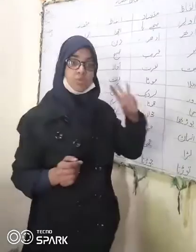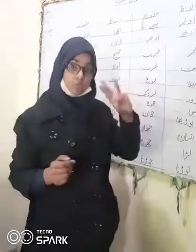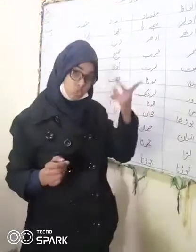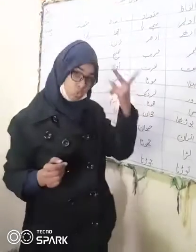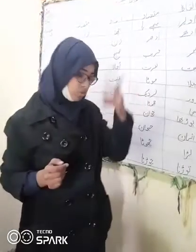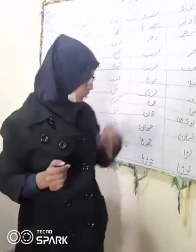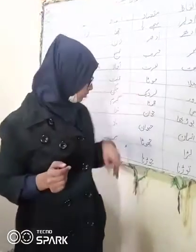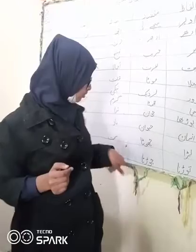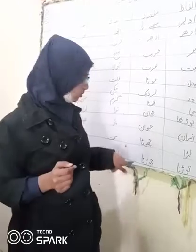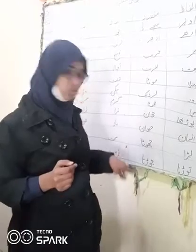तोड़ना